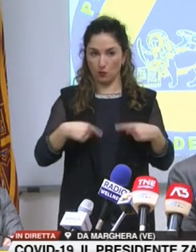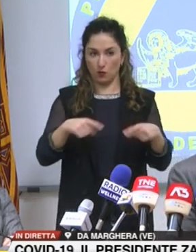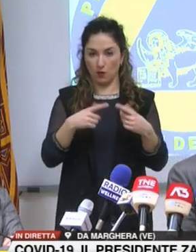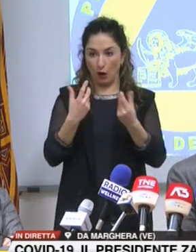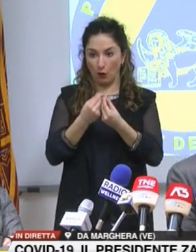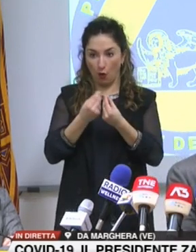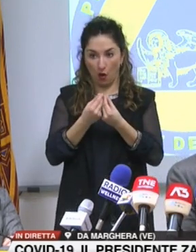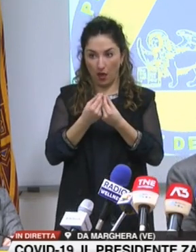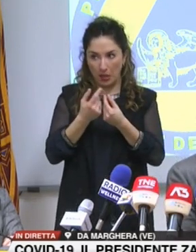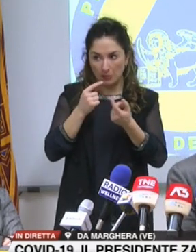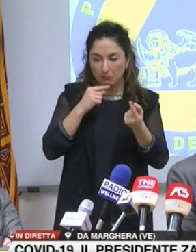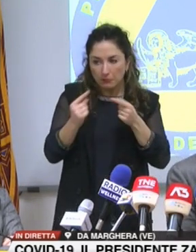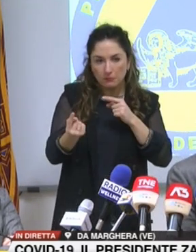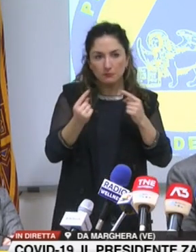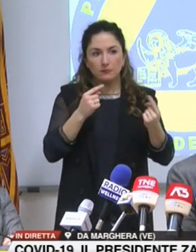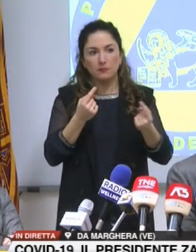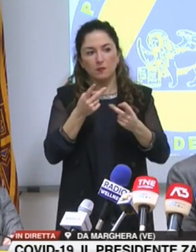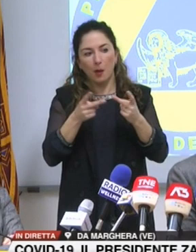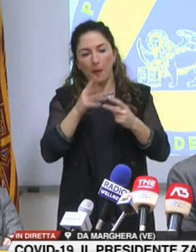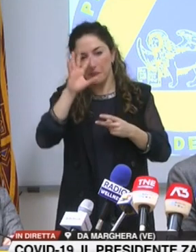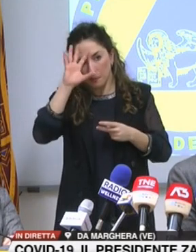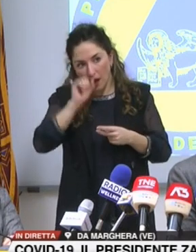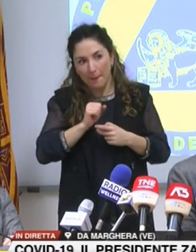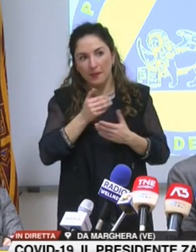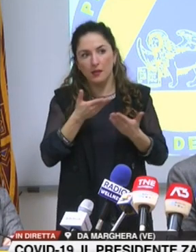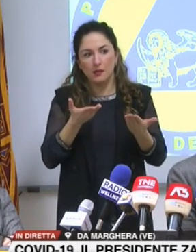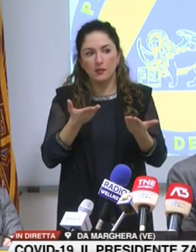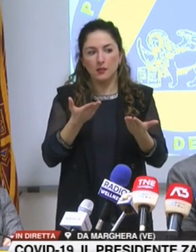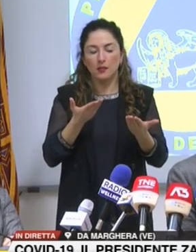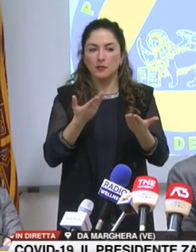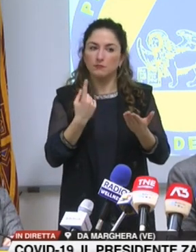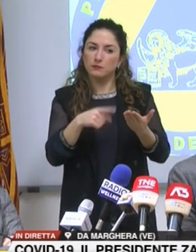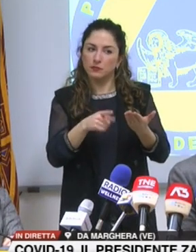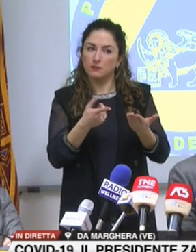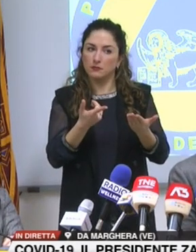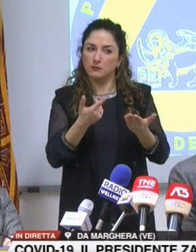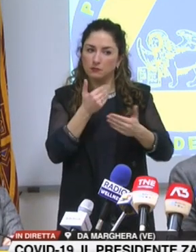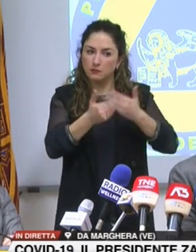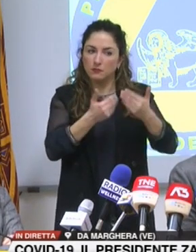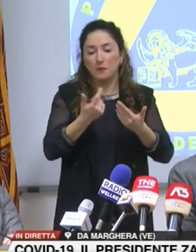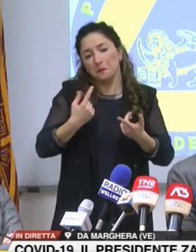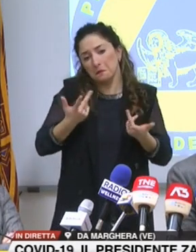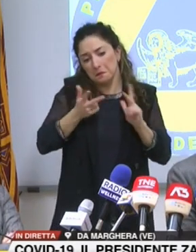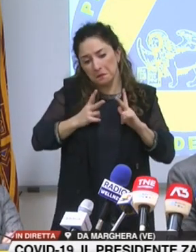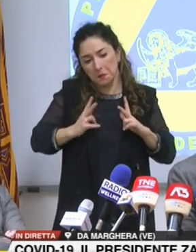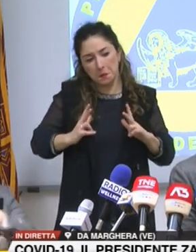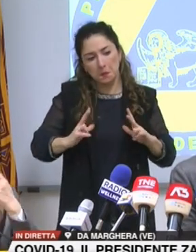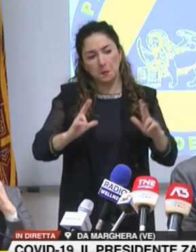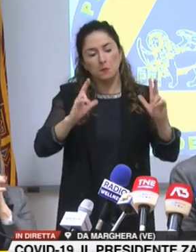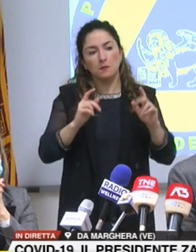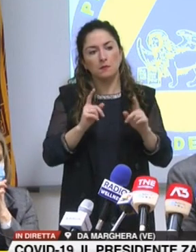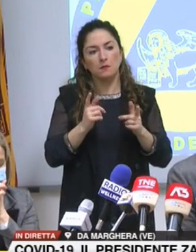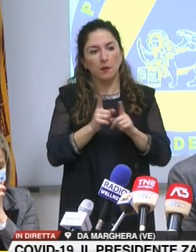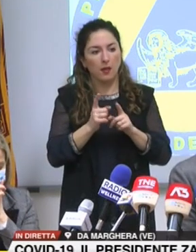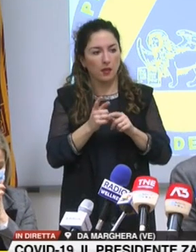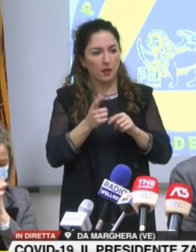capire se è passata questa linea, dopo in totale serenità, insomma non è che uno deve portarsi a casa